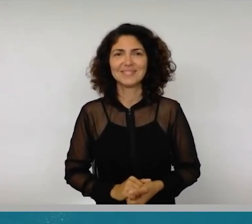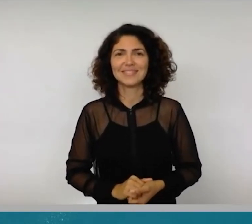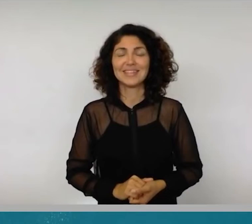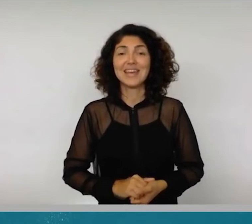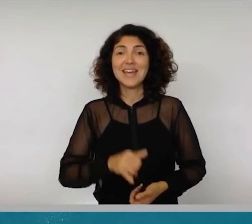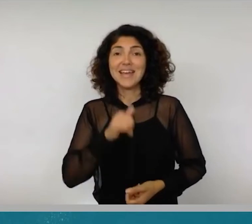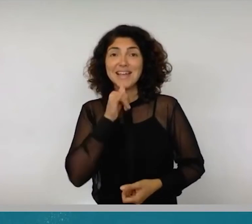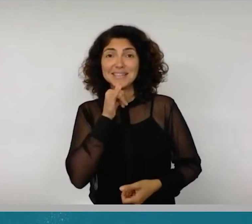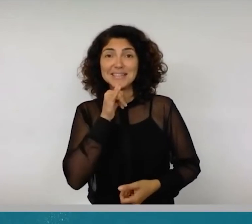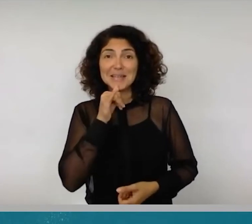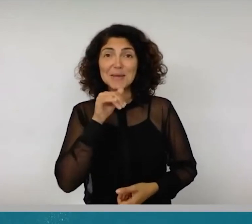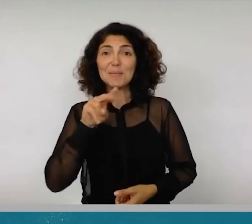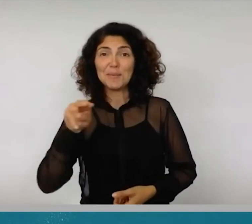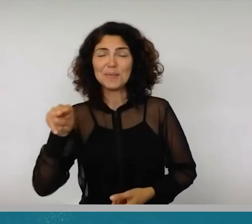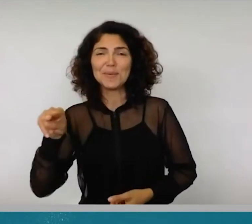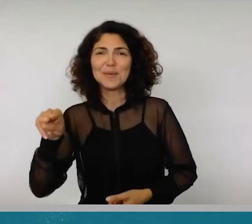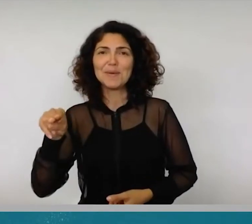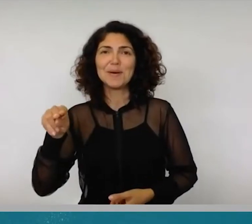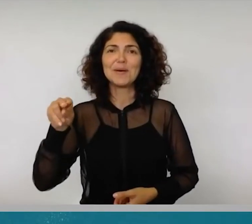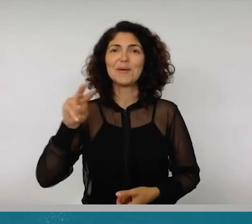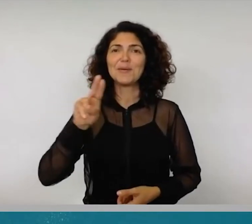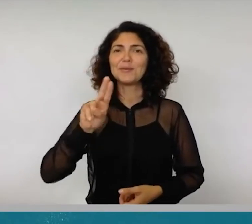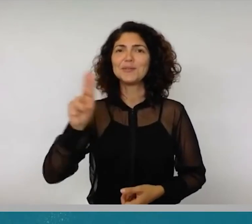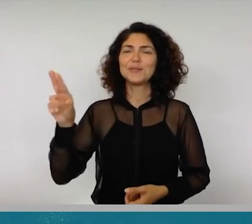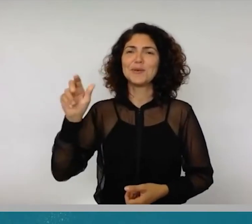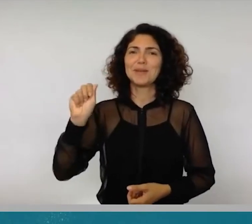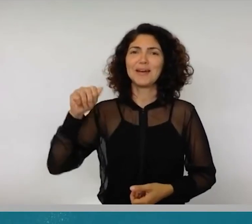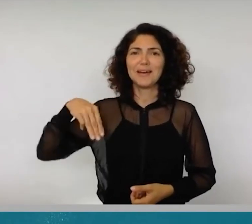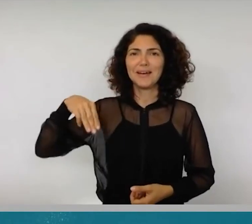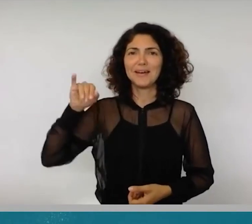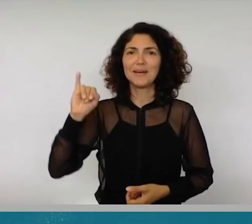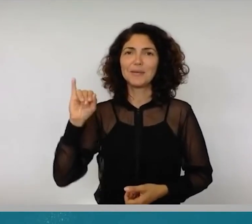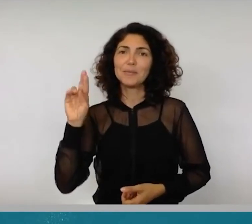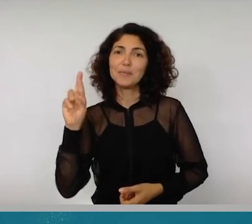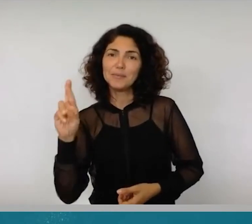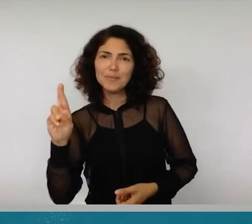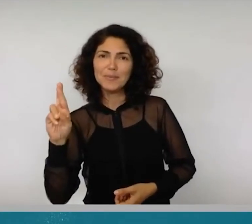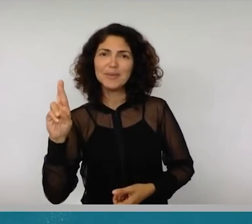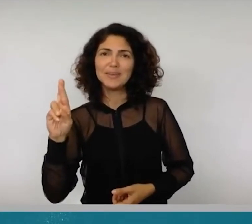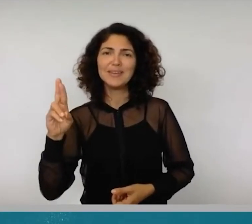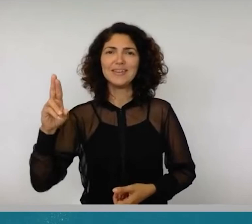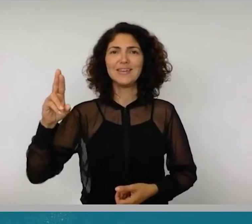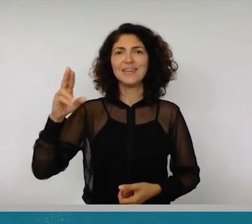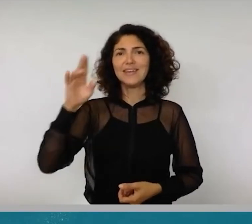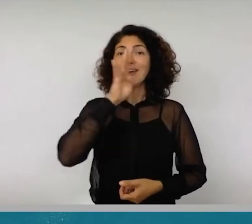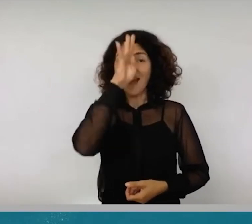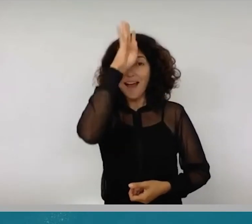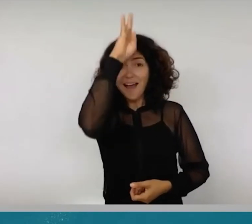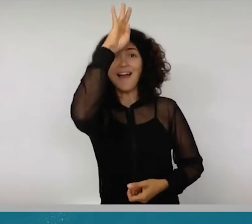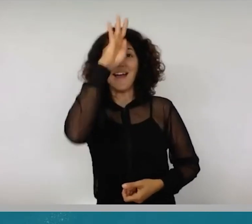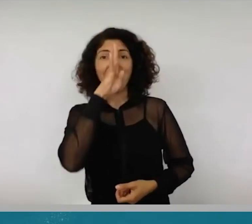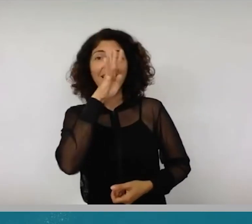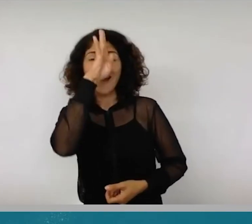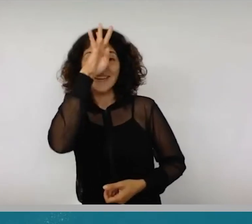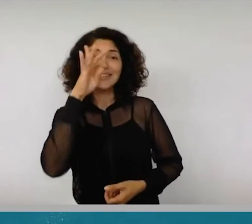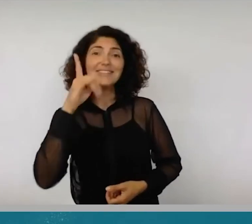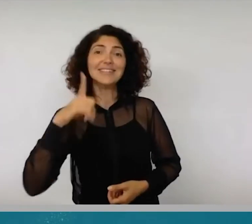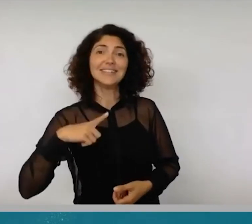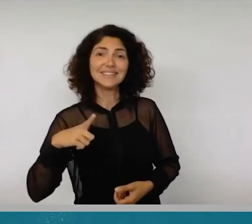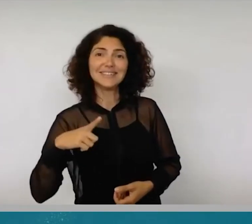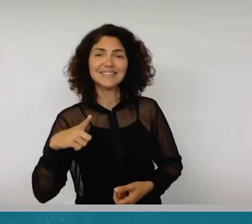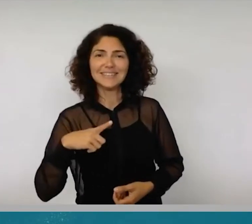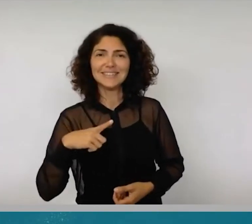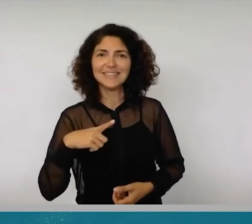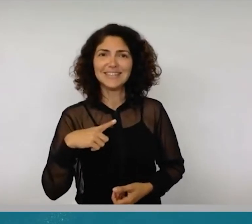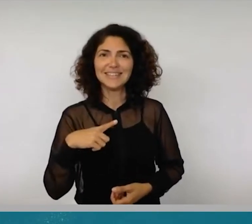Então era troca de mercadorias, não é isso? Assim era. Então não tinha como acumular riqueza, vocês